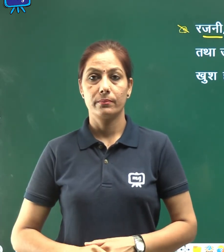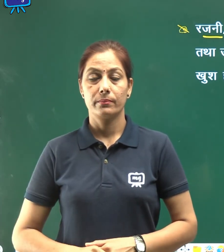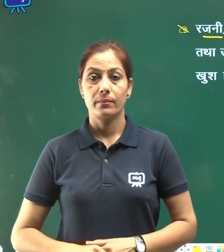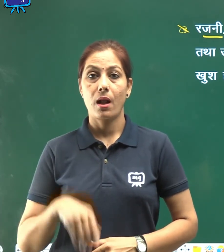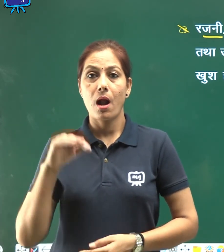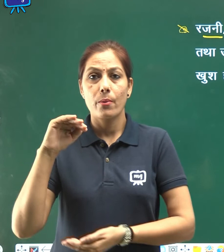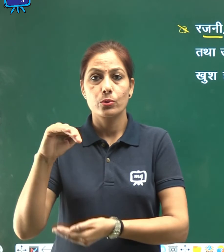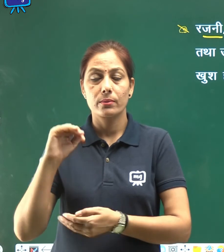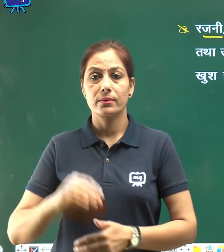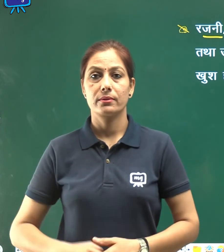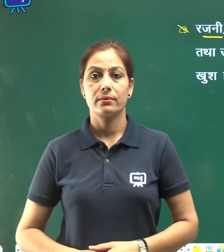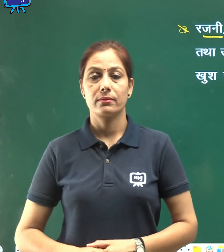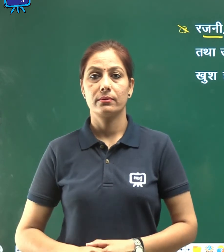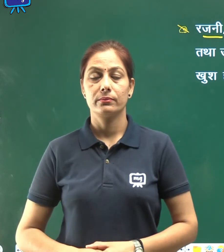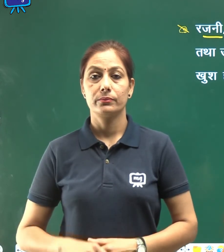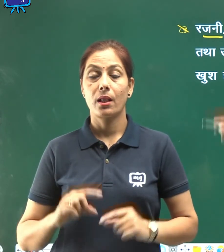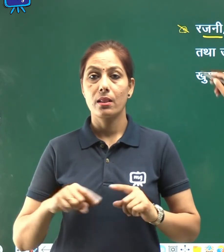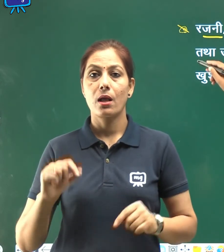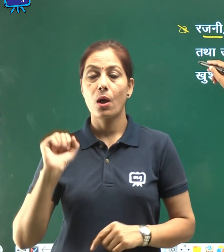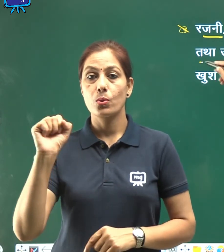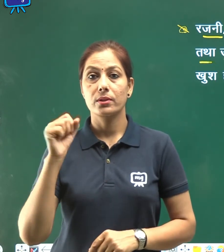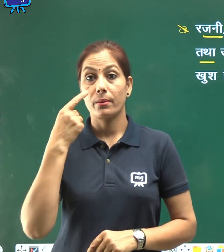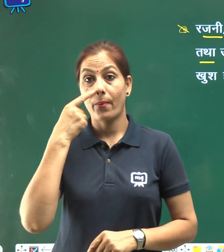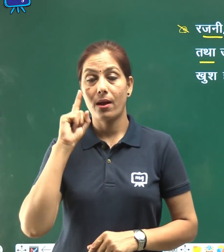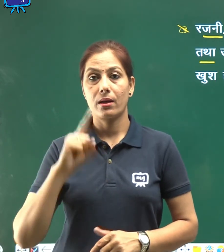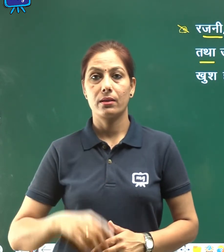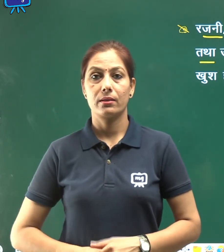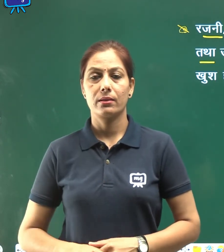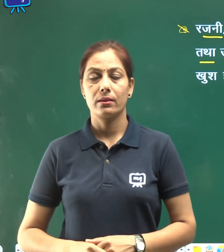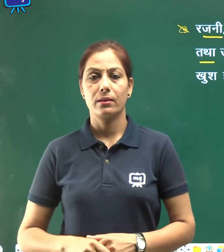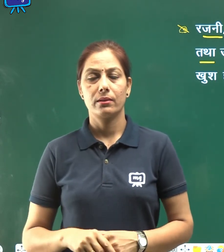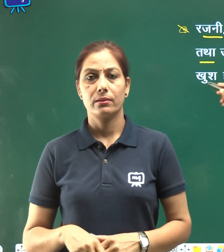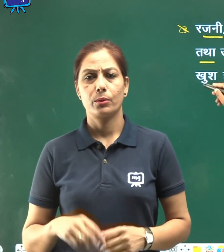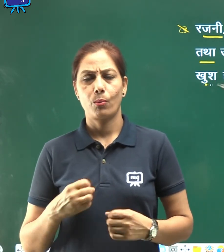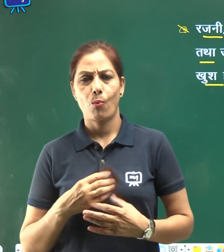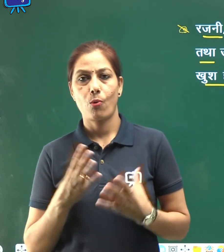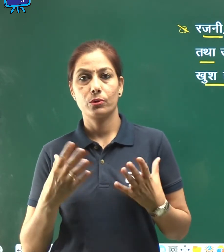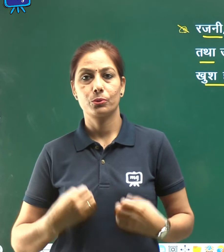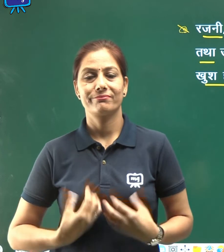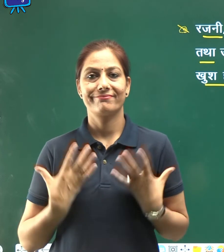अमित तथा उसकी मां आदि बहुत खुश हो जाते